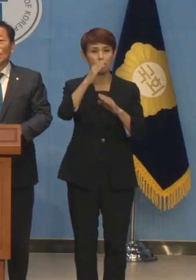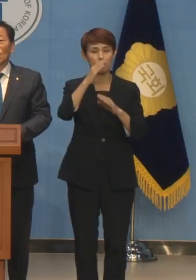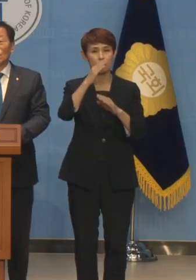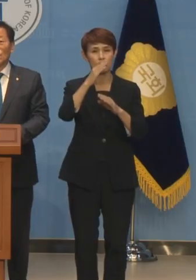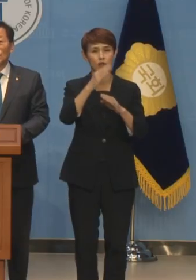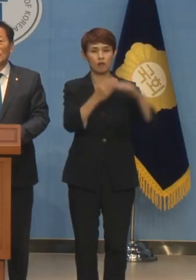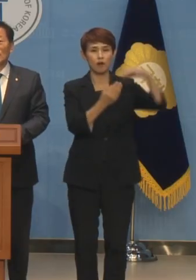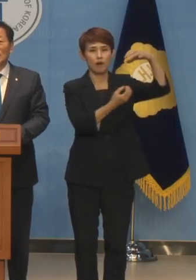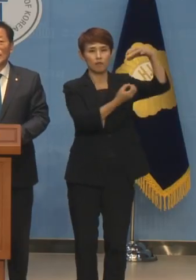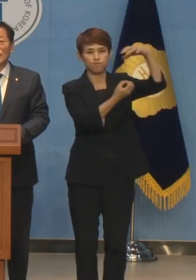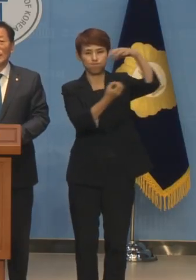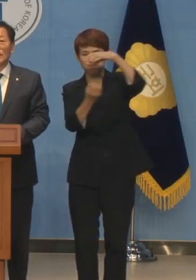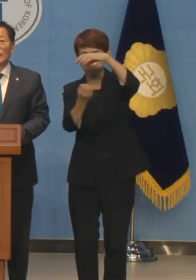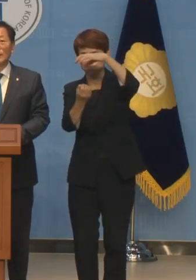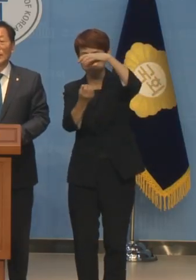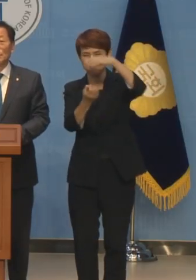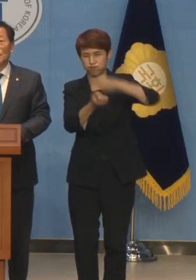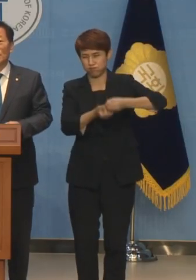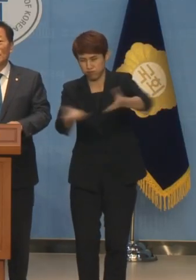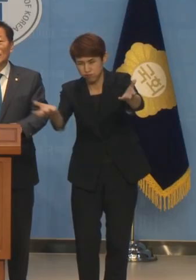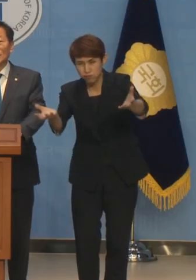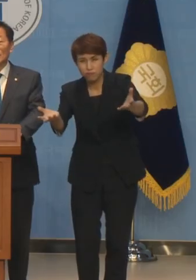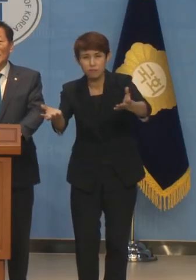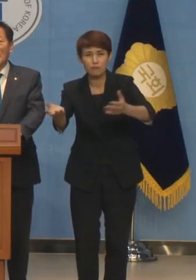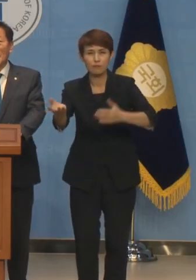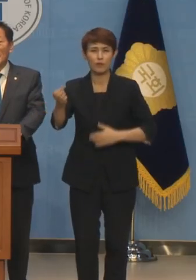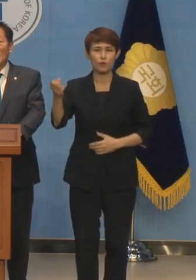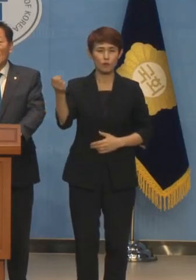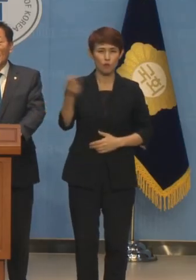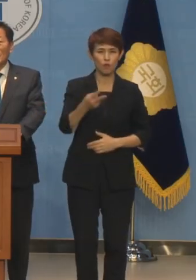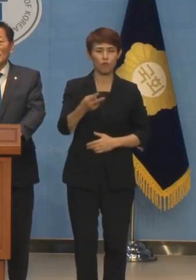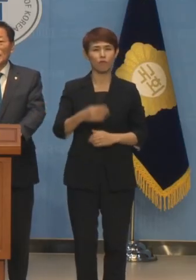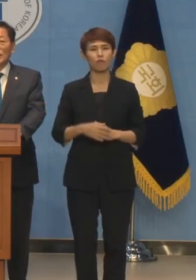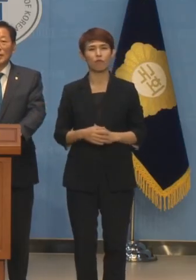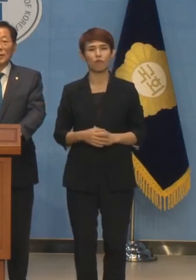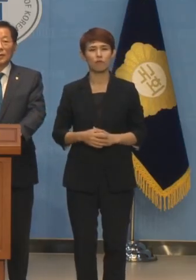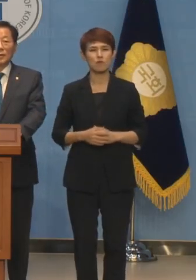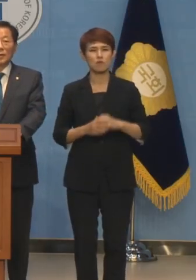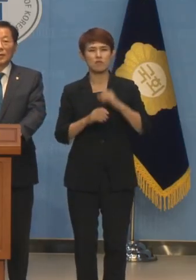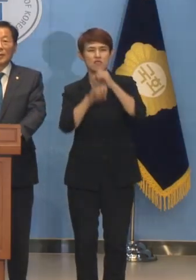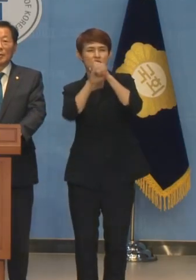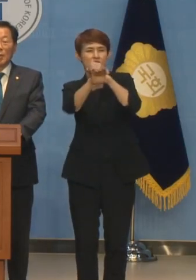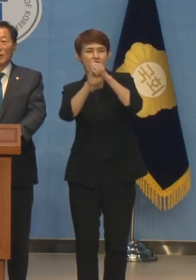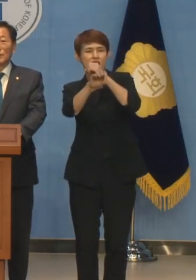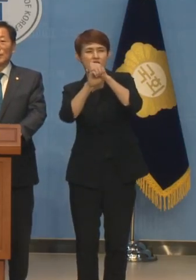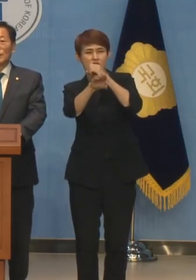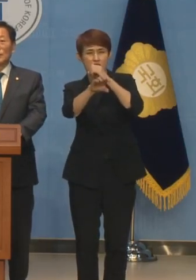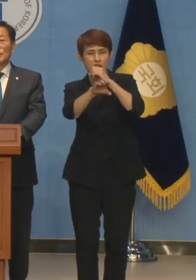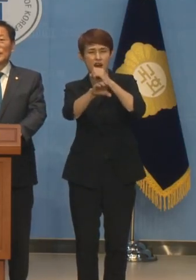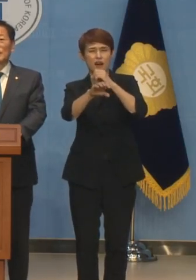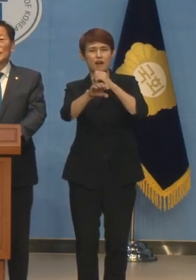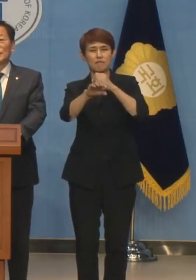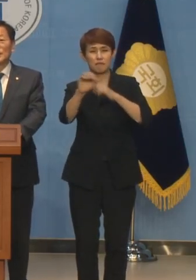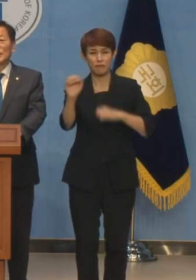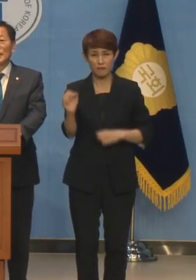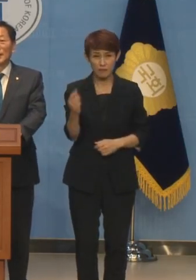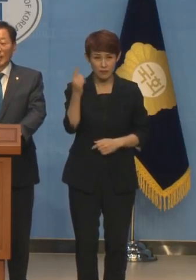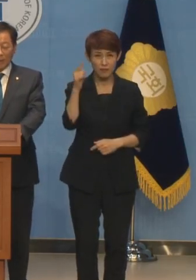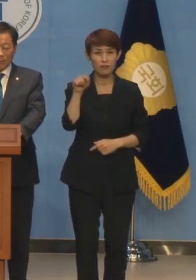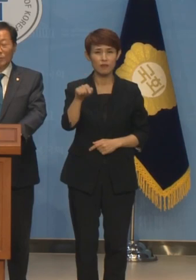또 오물풍선 살포 그리고 확성기 방송으로